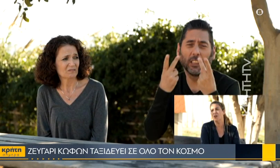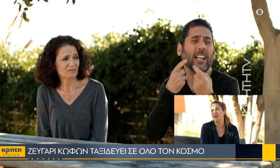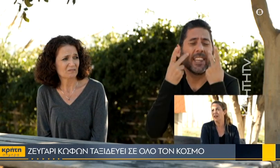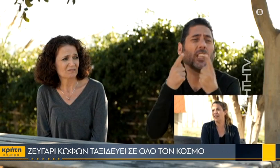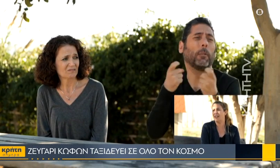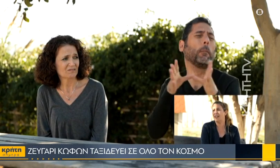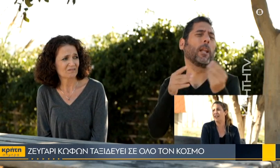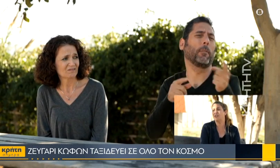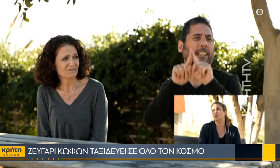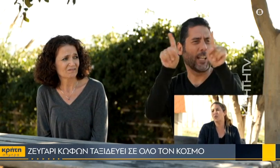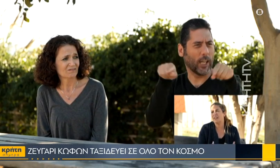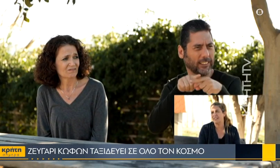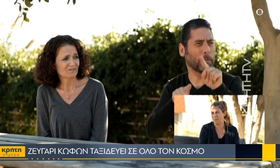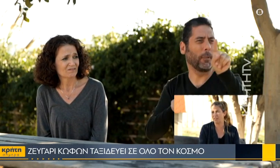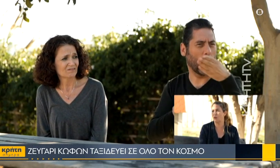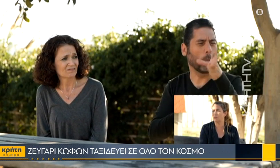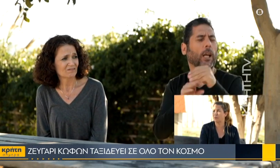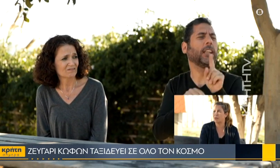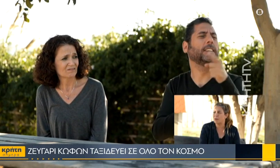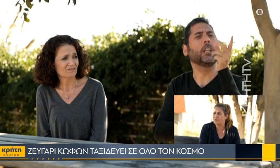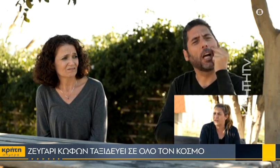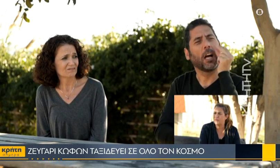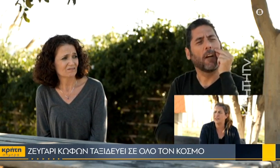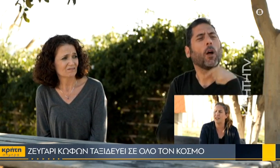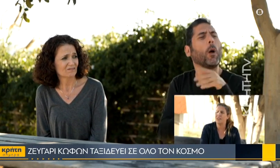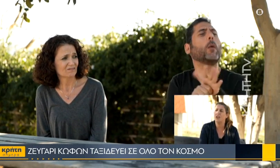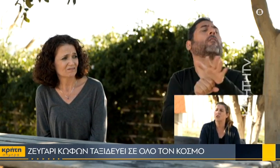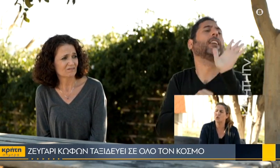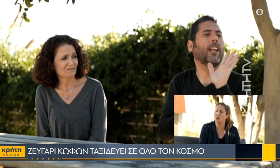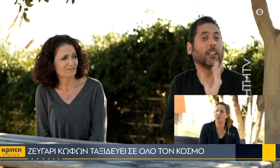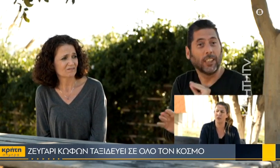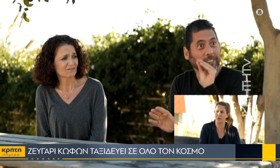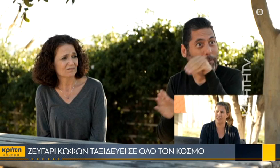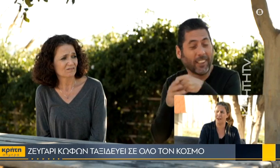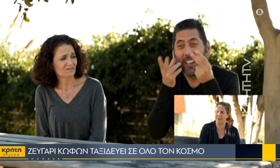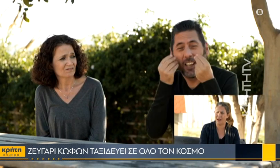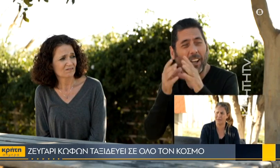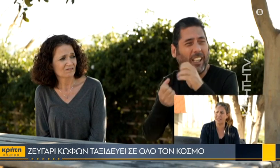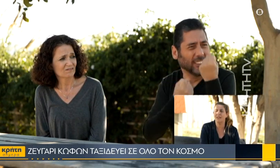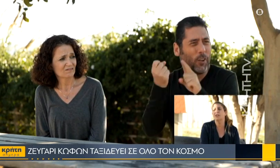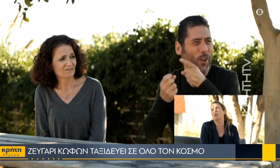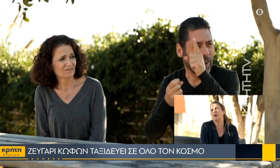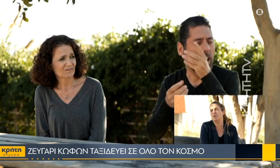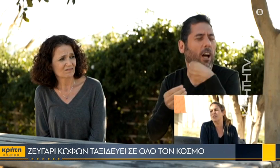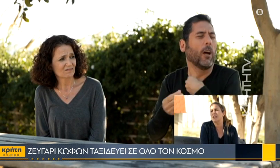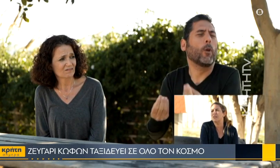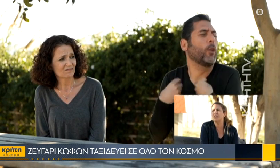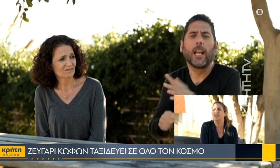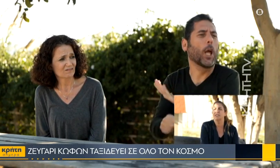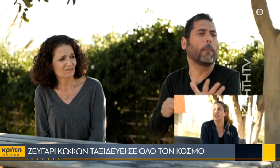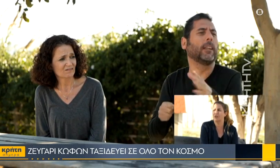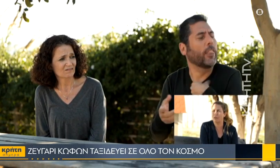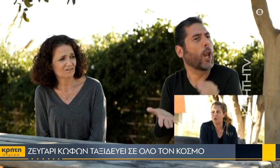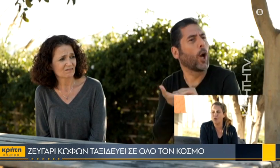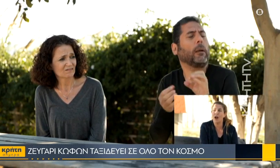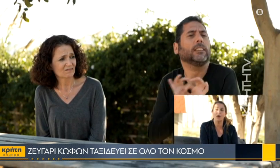άνθρωπο. Σου ανοίγει τα μάτια, όπως είπα και πριν. Βλέπεις δηλαδή τόσο διαφορετικά πράγματα, τα οποία μπορείς να δεις